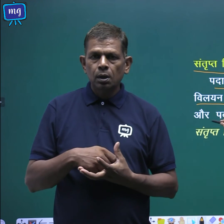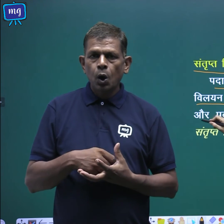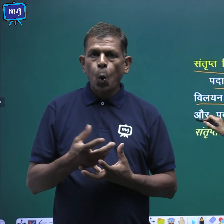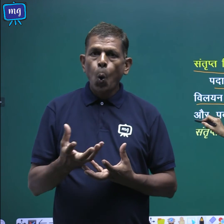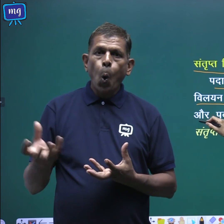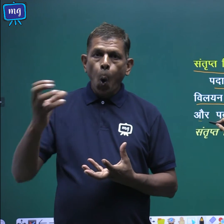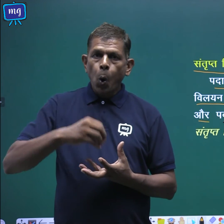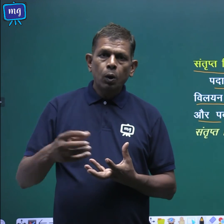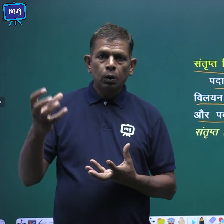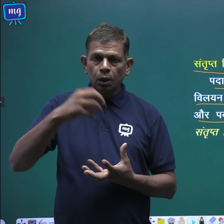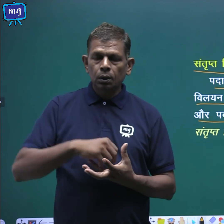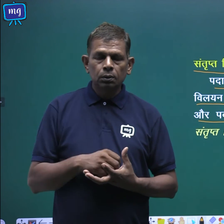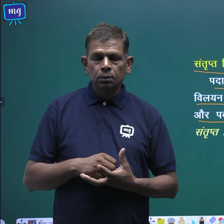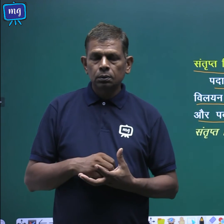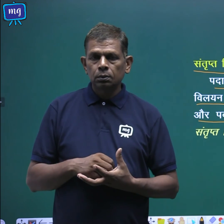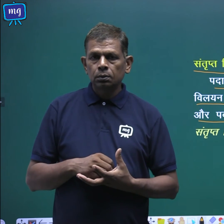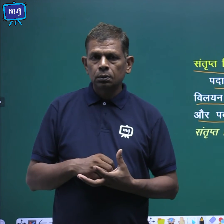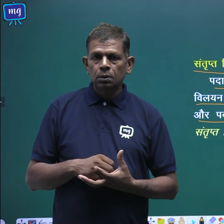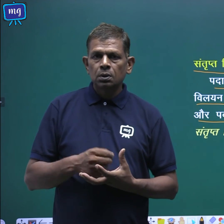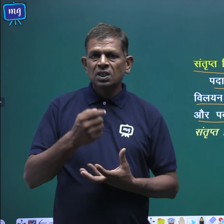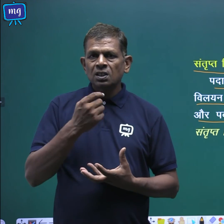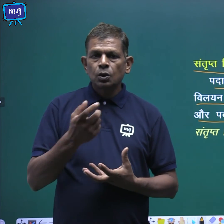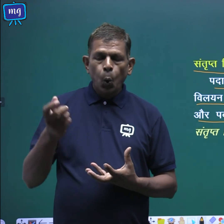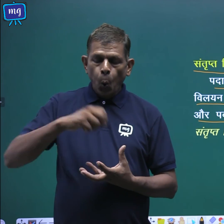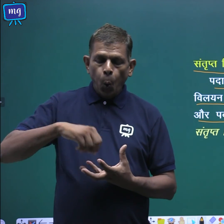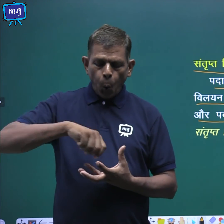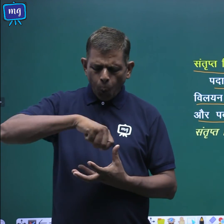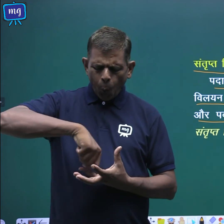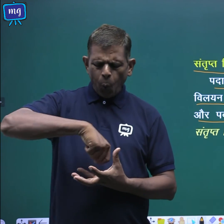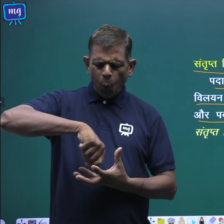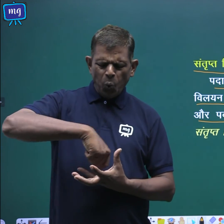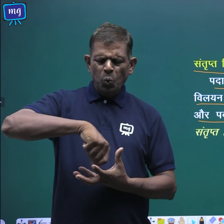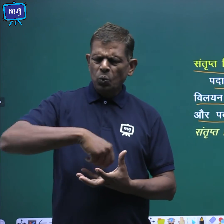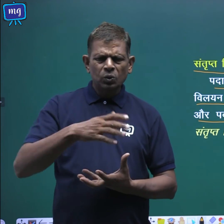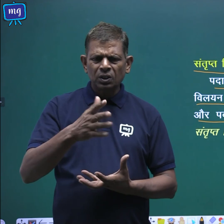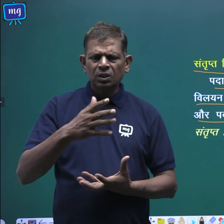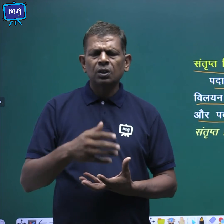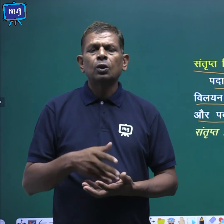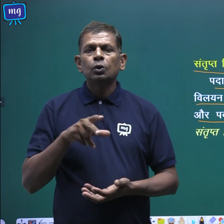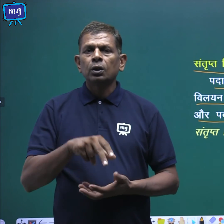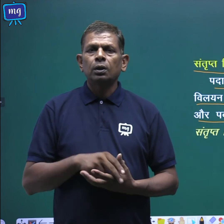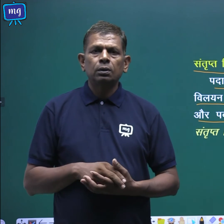और पदार्थ न घुल सके तो यह